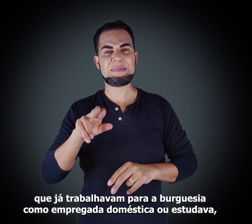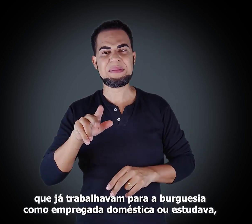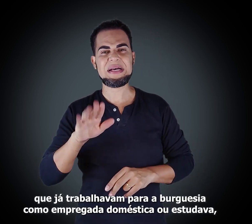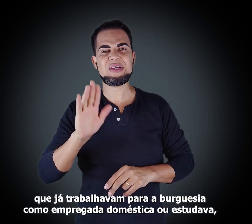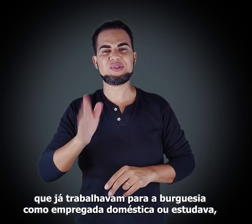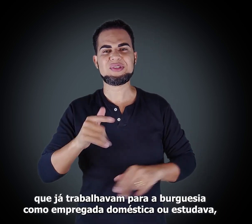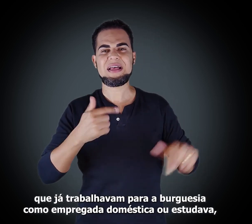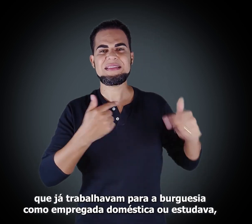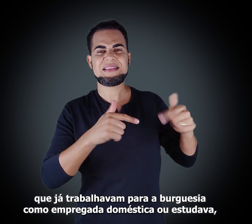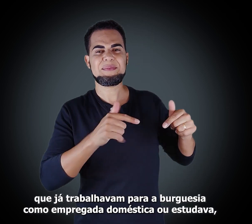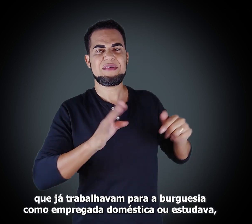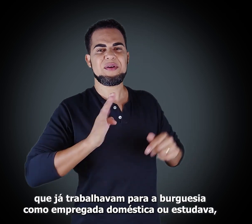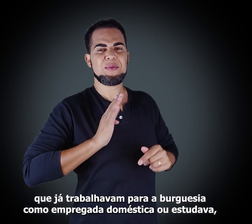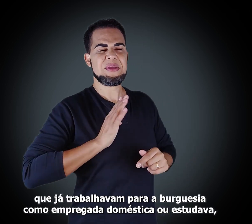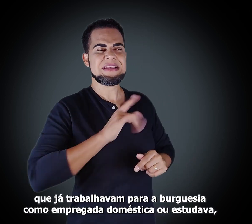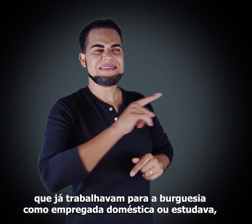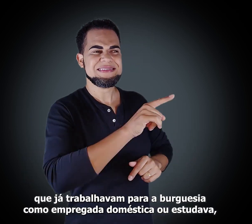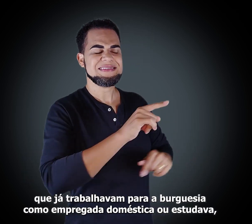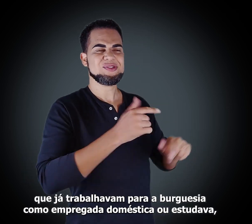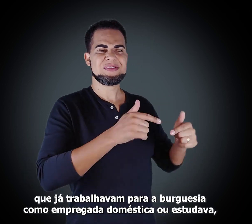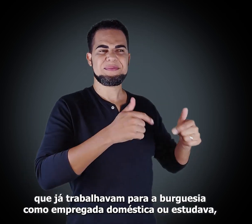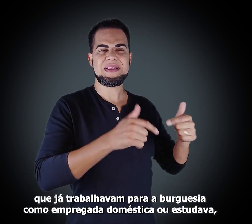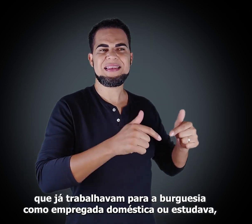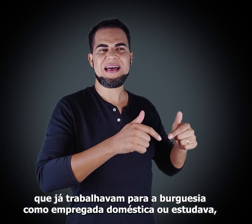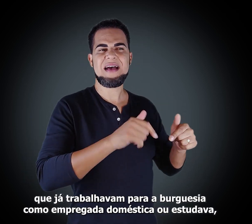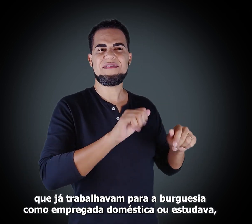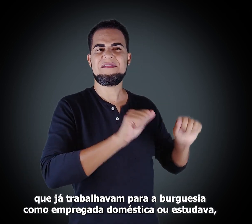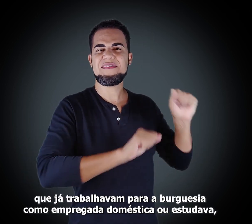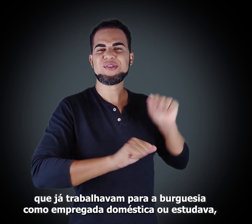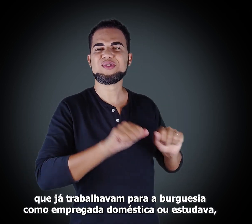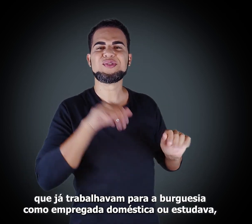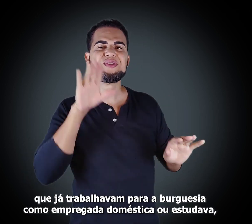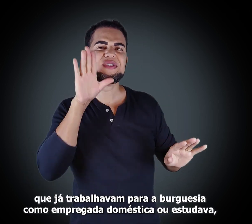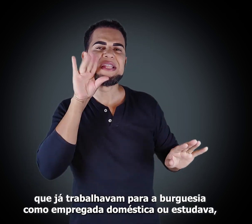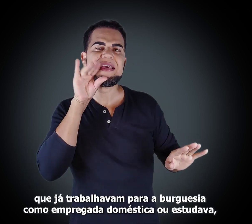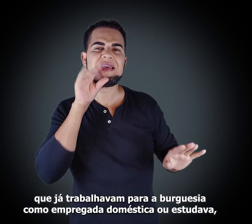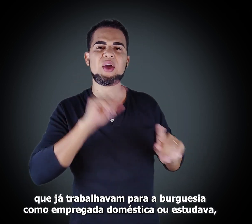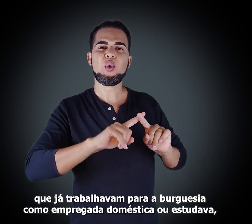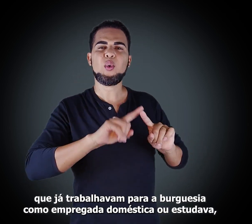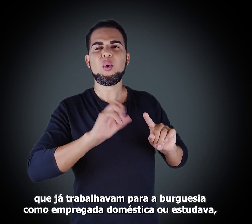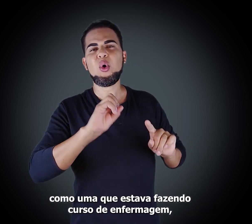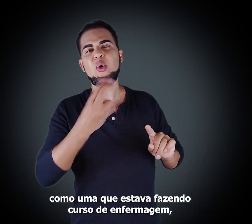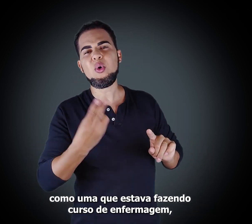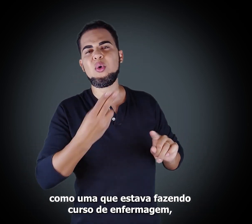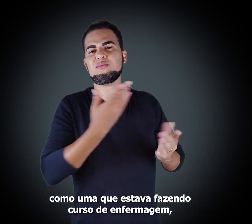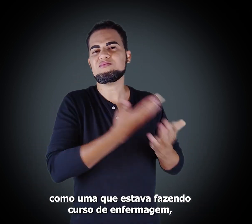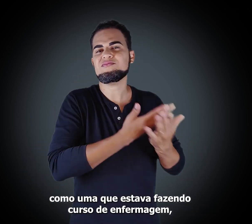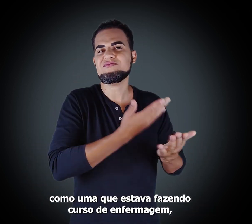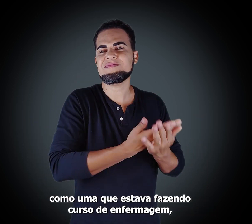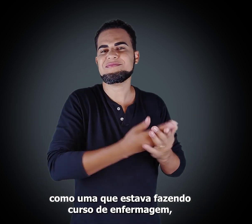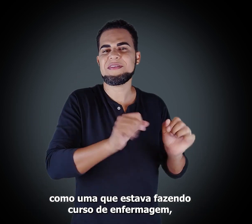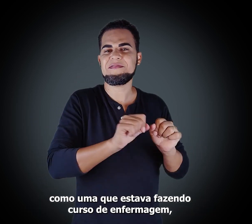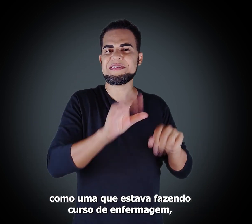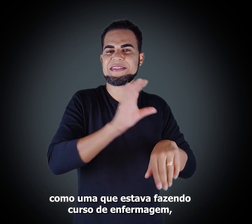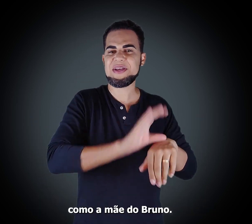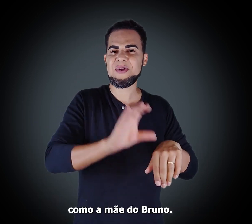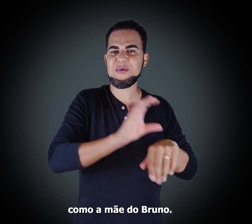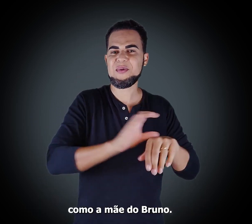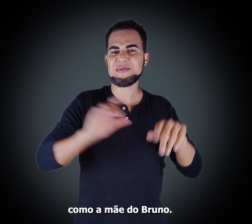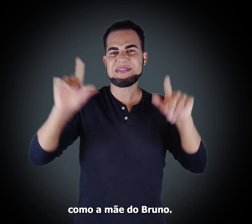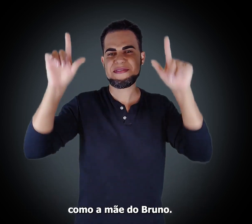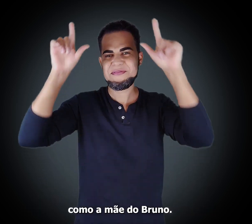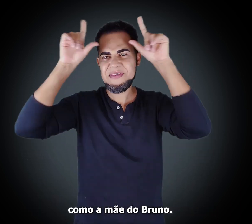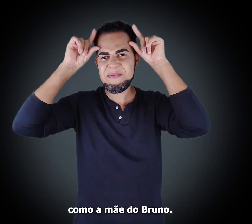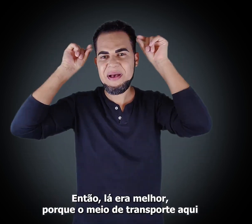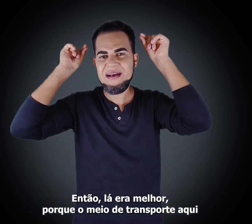já trabalhava com a burguesia, como empregada doméstica, ou estudava, como estava fazendo curso de enfermagem com a mãe